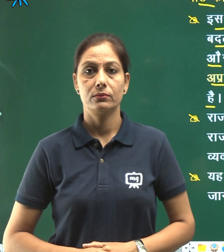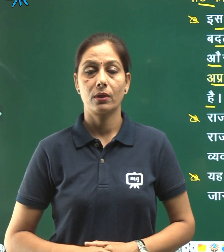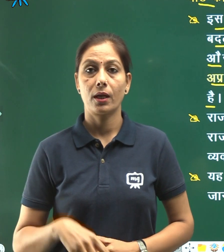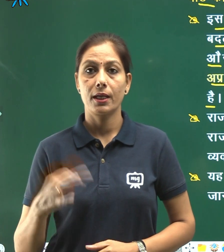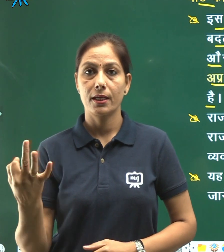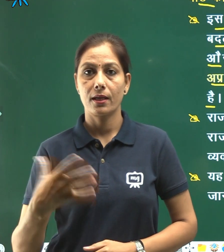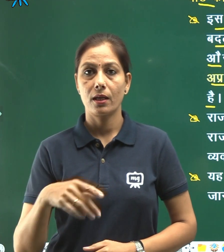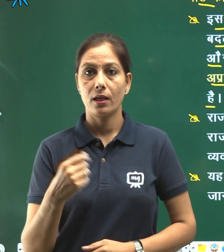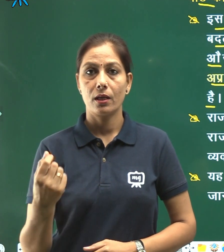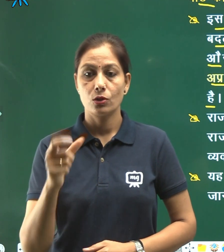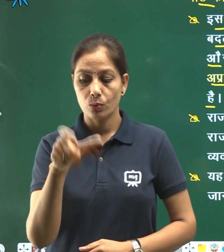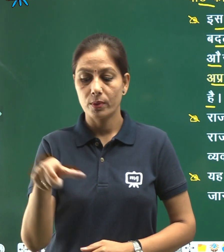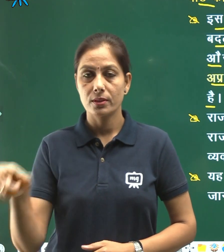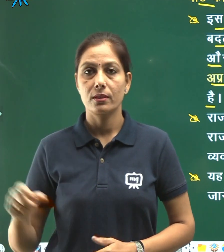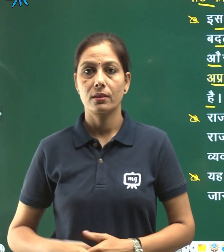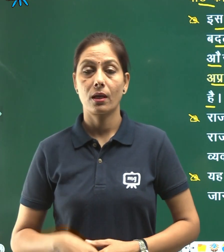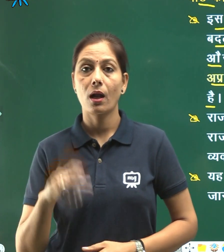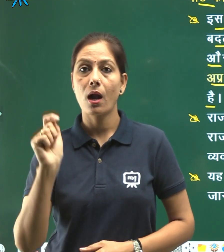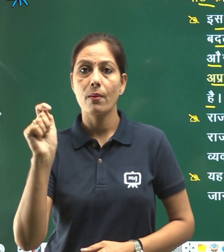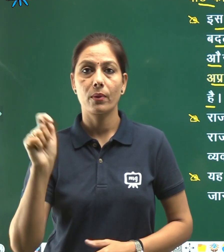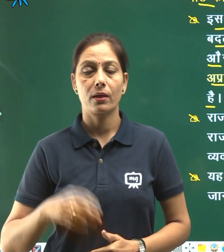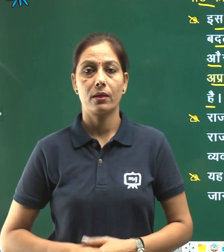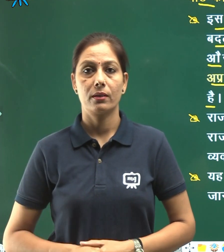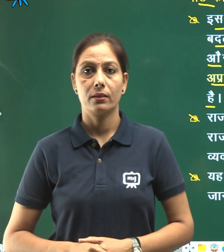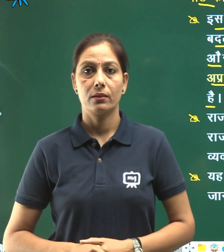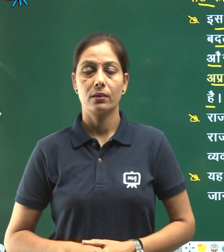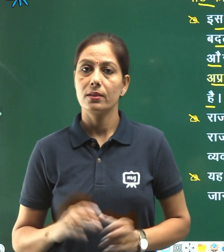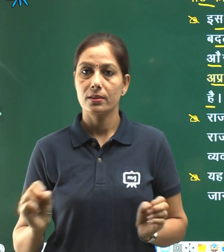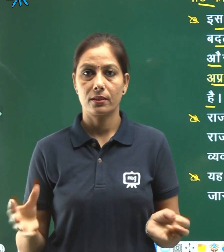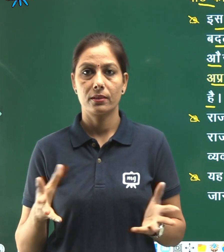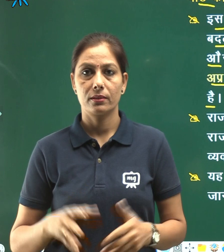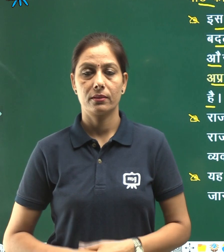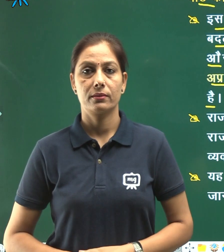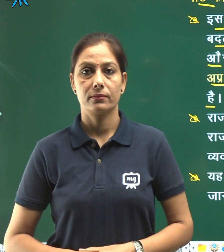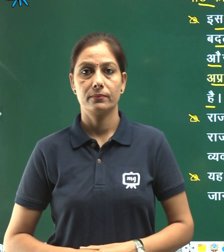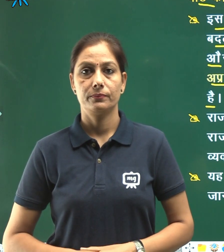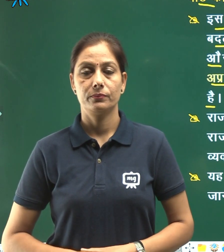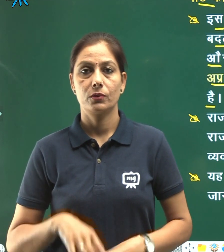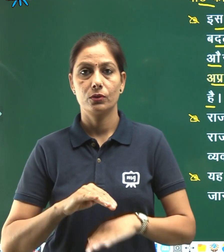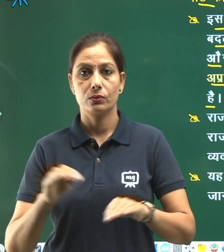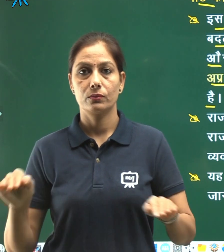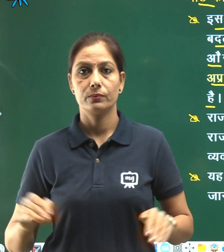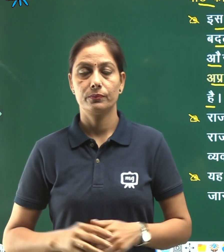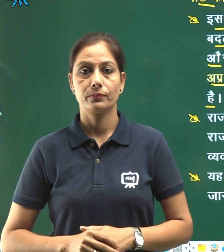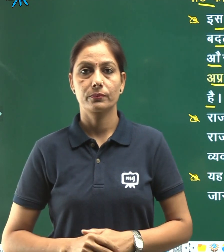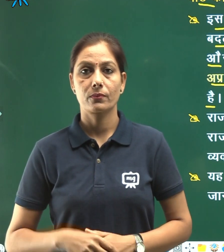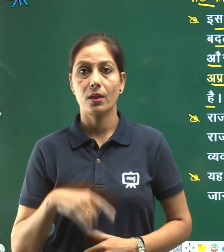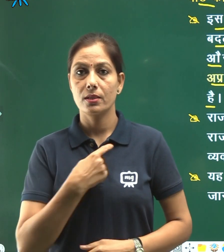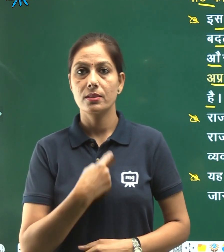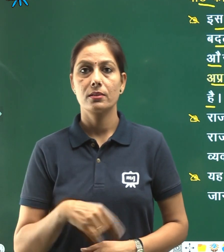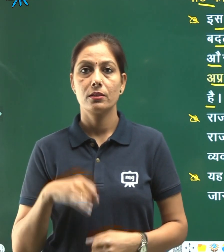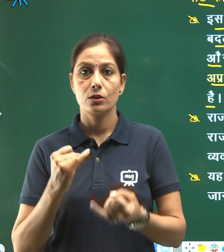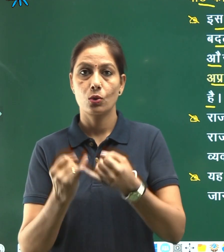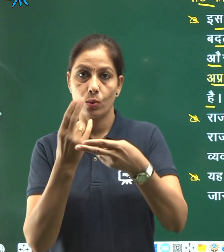नए लोग कार्य करना शुरू करते हैं। बच्चों, इस कहानी